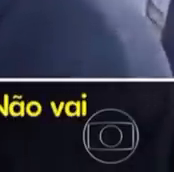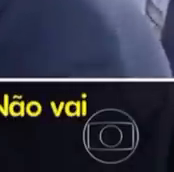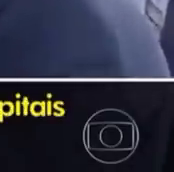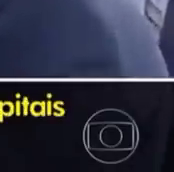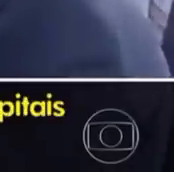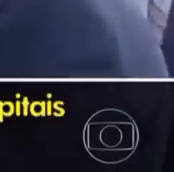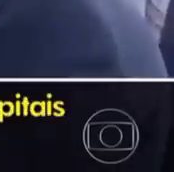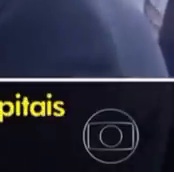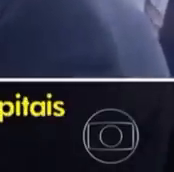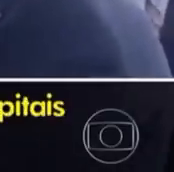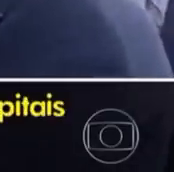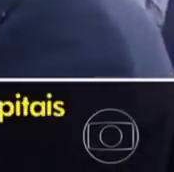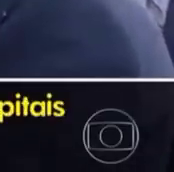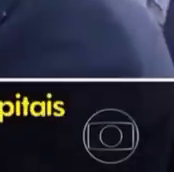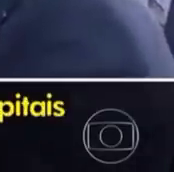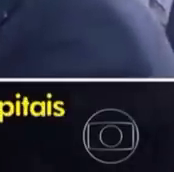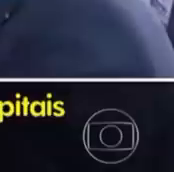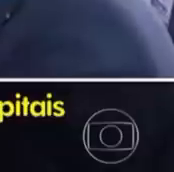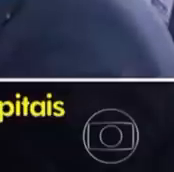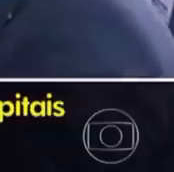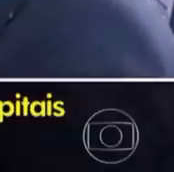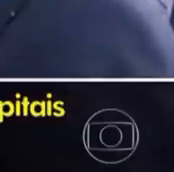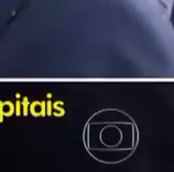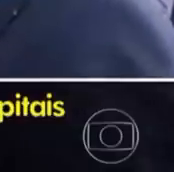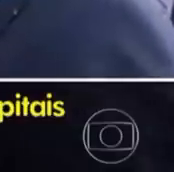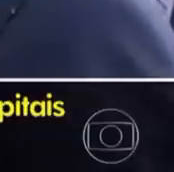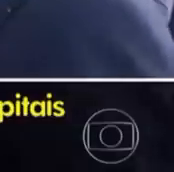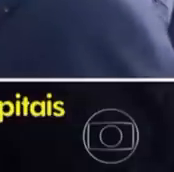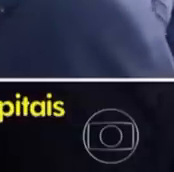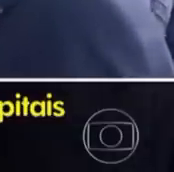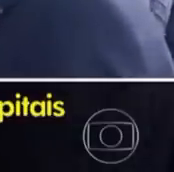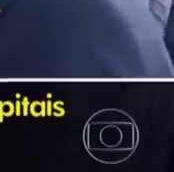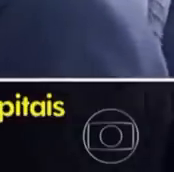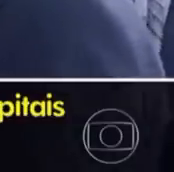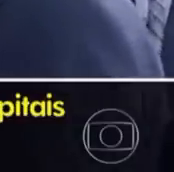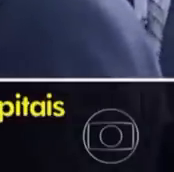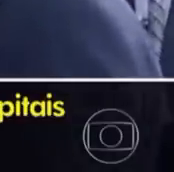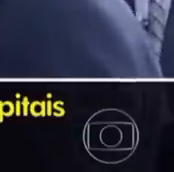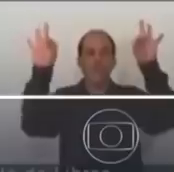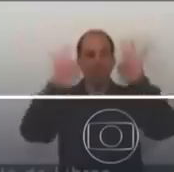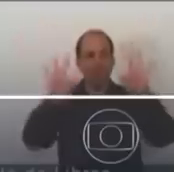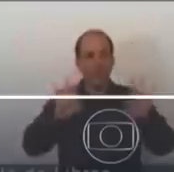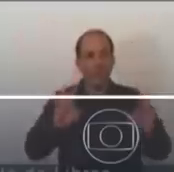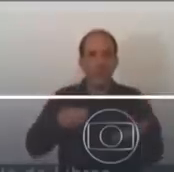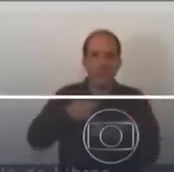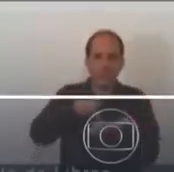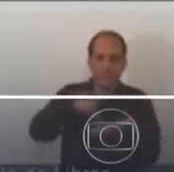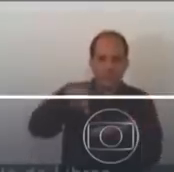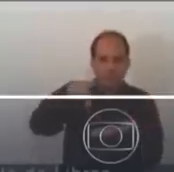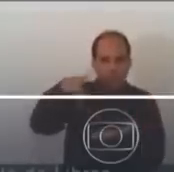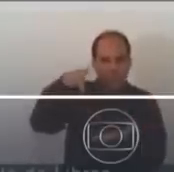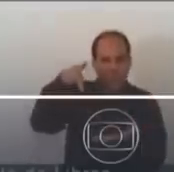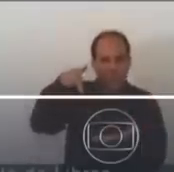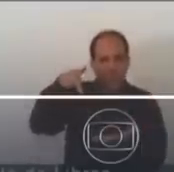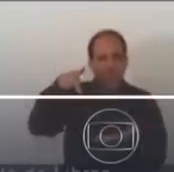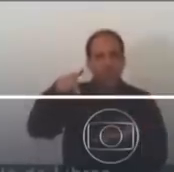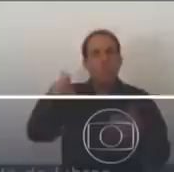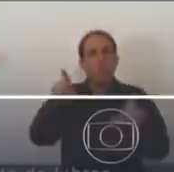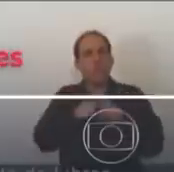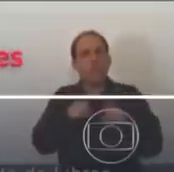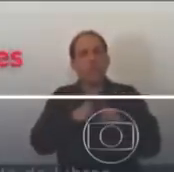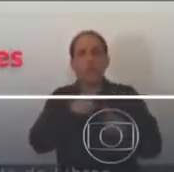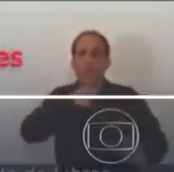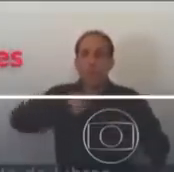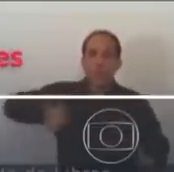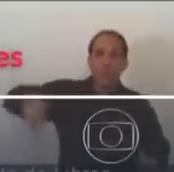disso. A tentativa é de atrasar a infecção para os hospitais poderem atender. No dia 12, o presidente